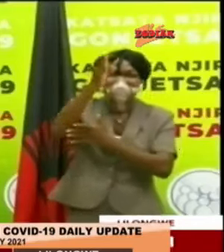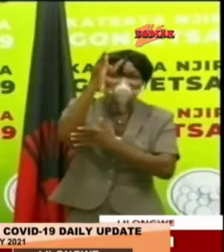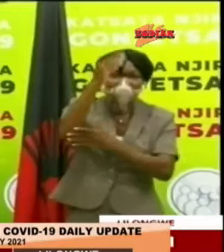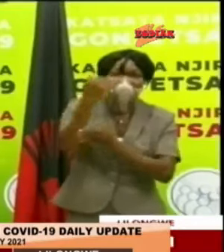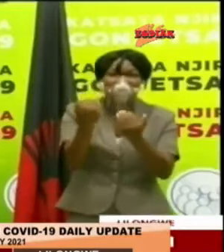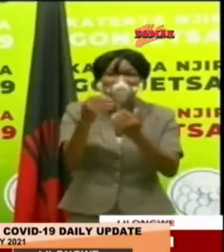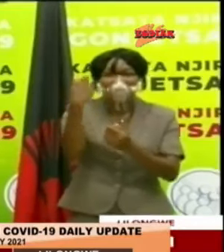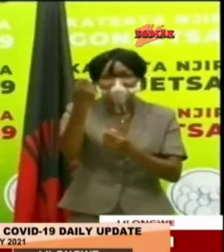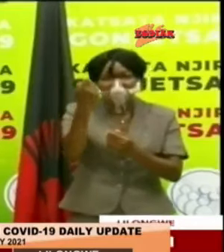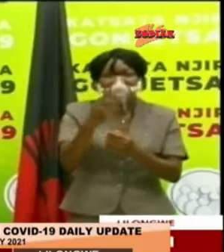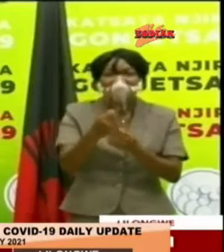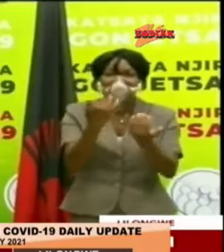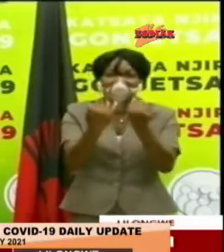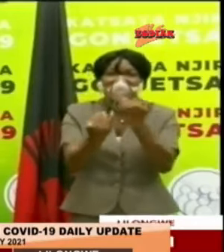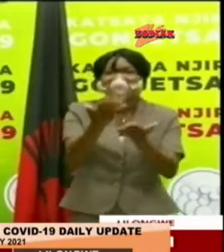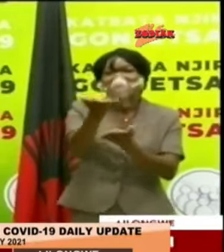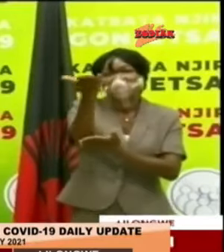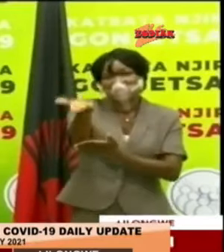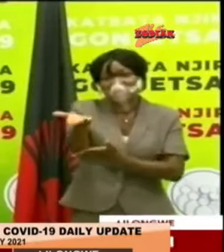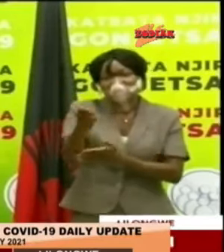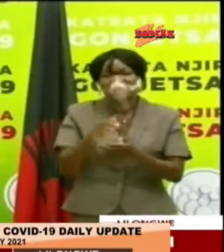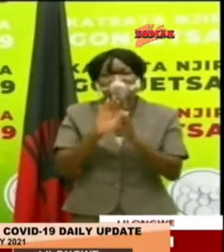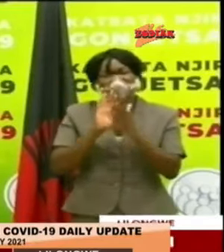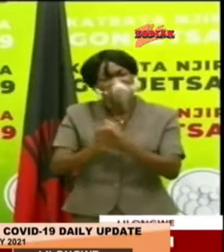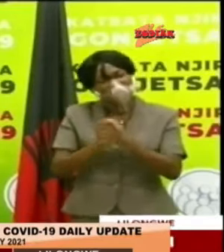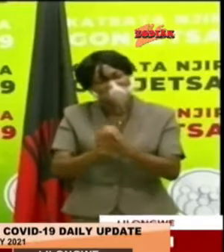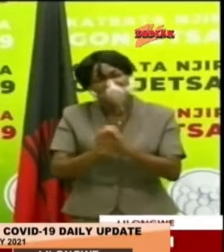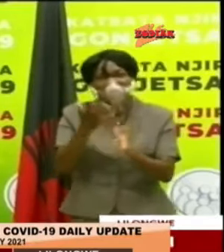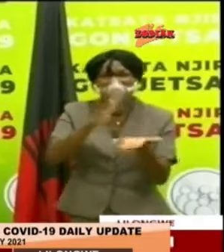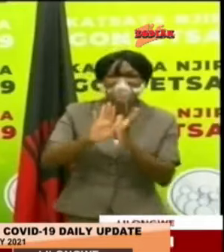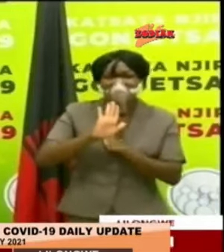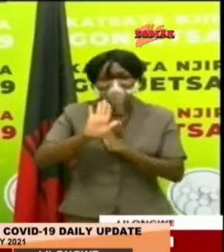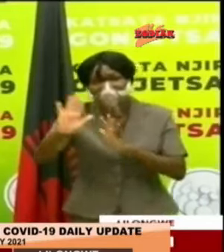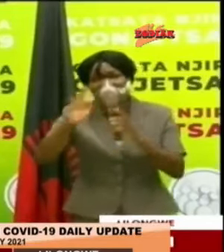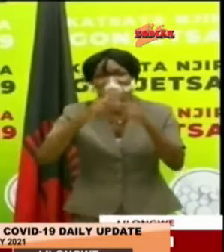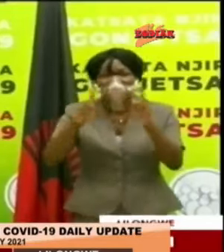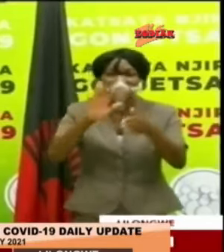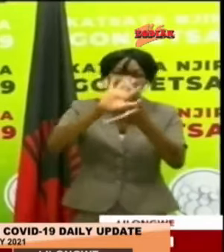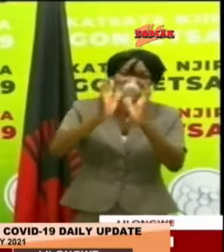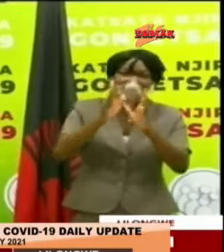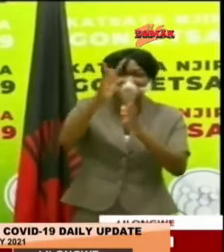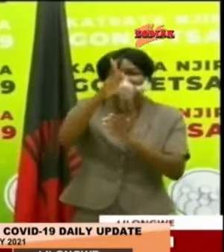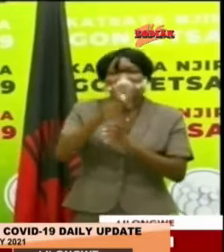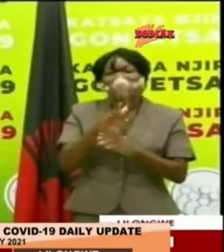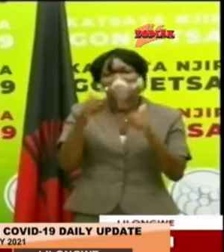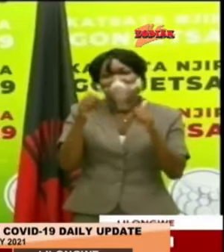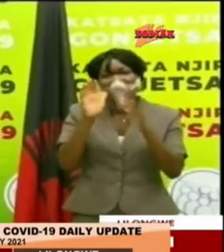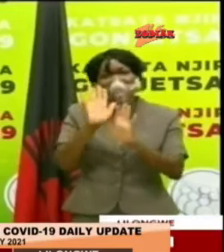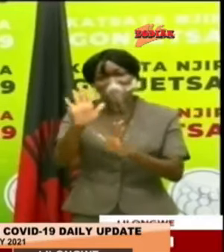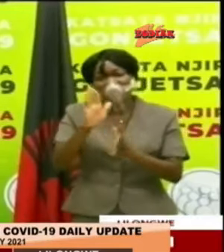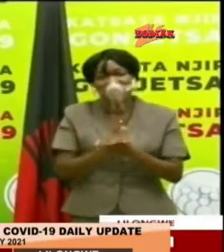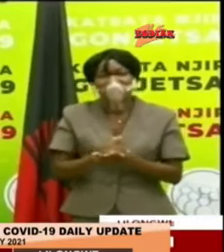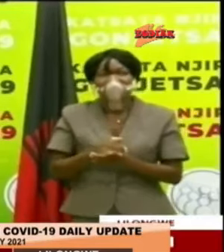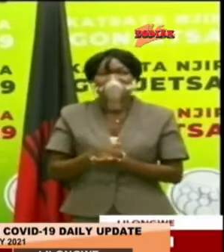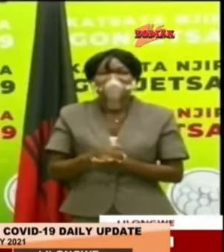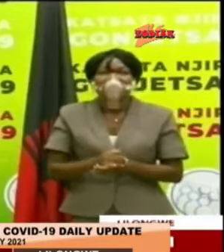nde chifukwa chake tofuna kuti chonde mukasamale komaso mukasamale makolo anu ndikufuneni madzulo